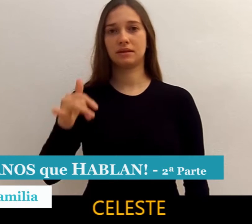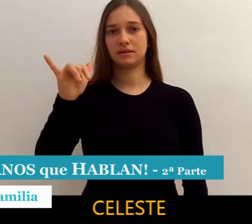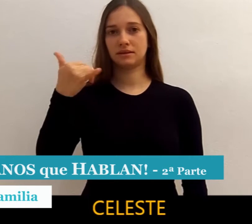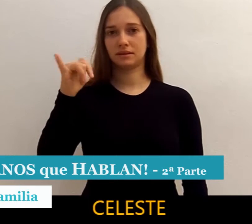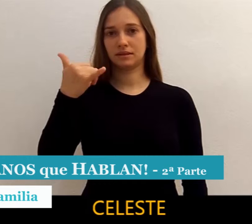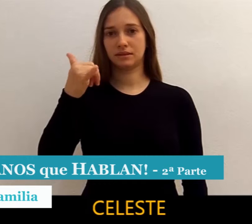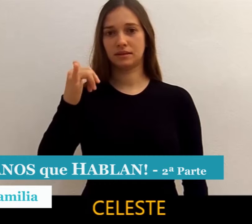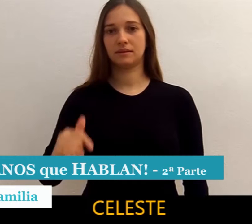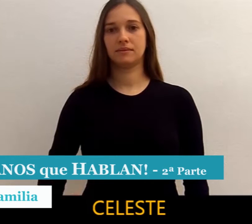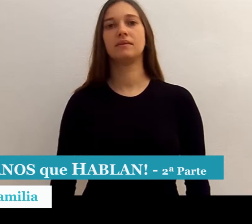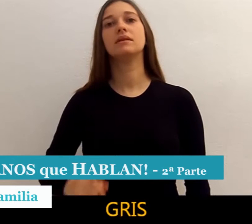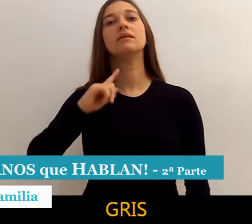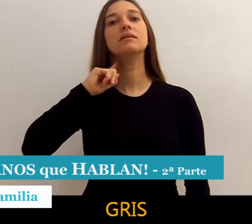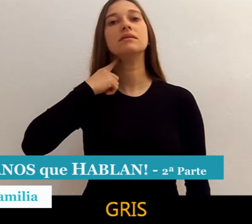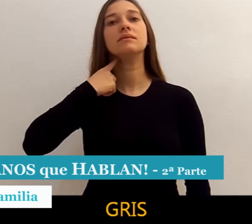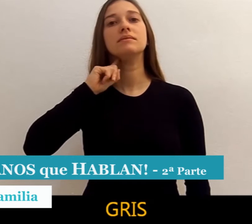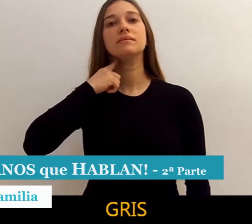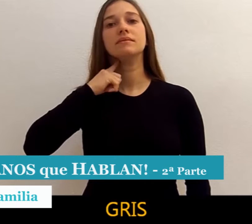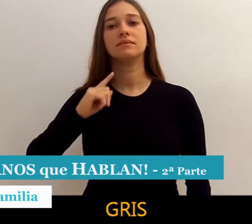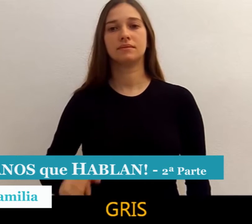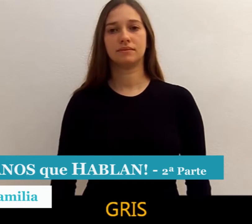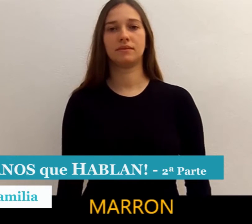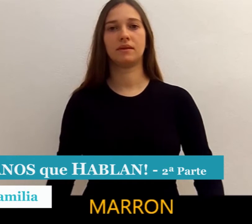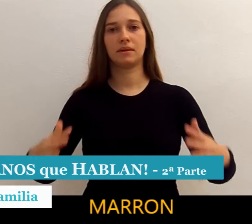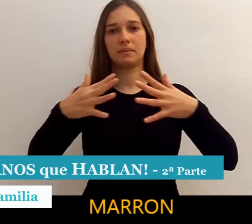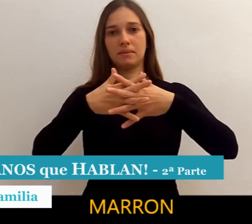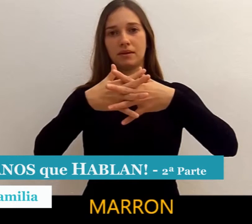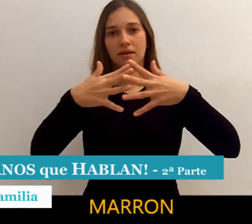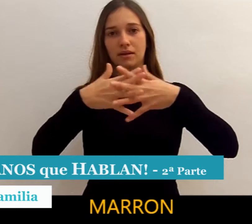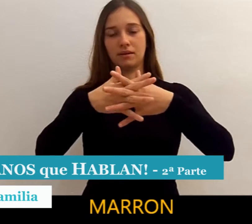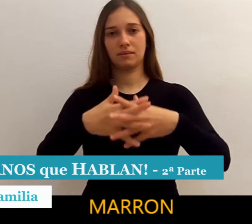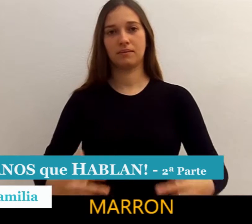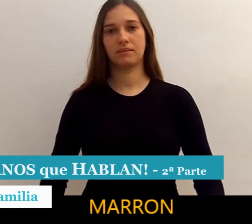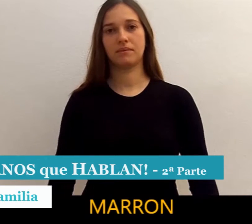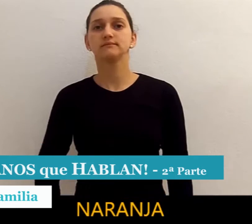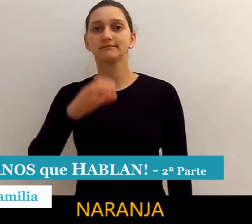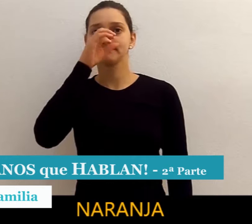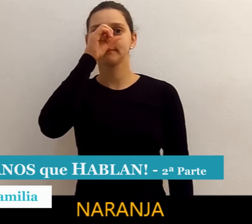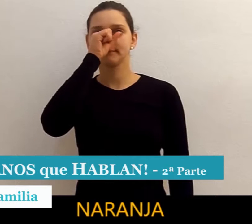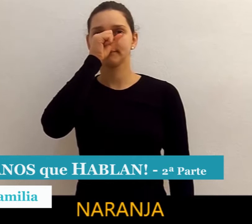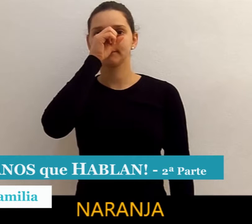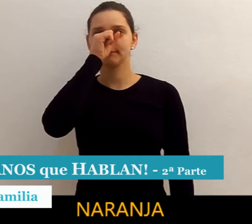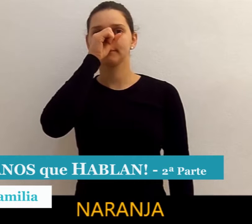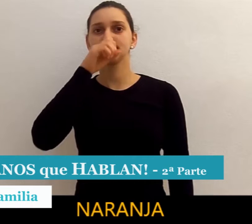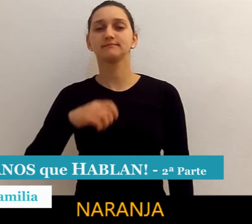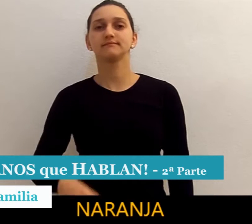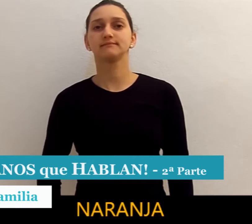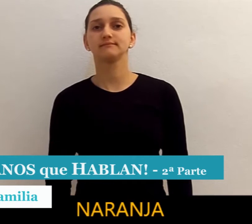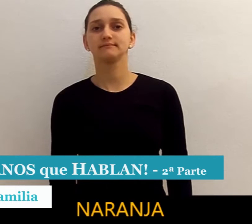Todo pasa y todo queda, pero lo nuestro es pasar,